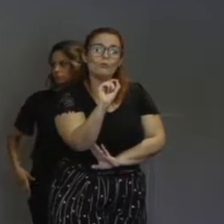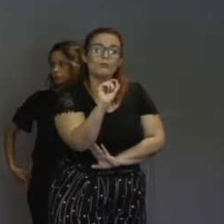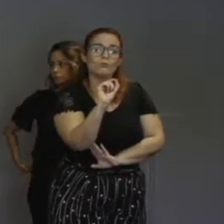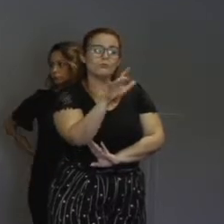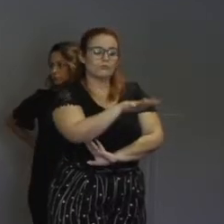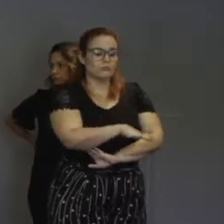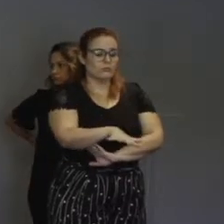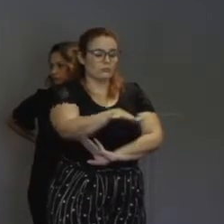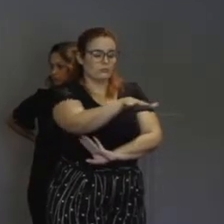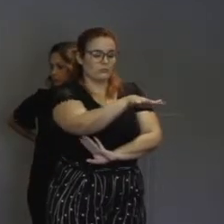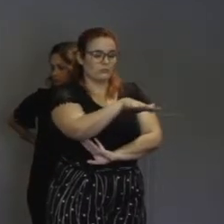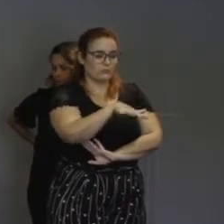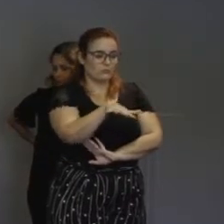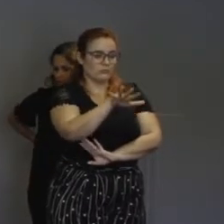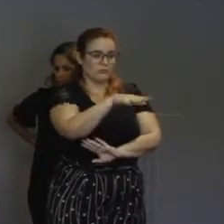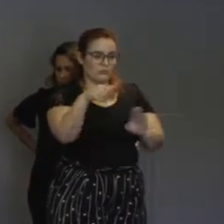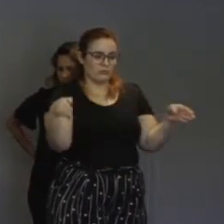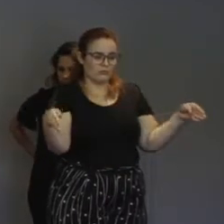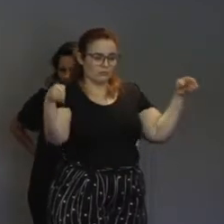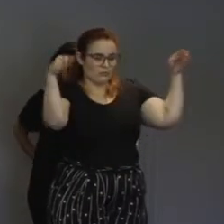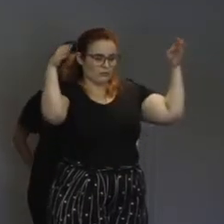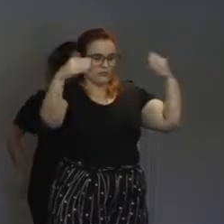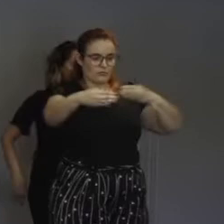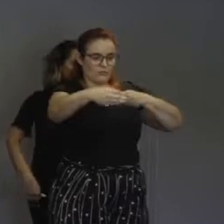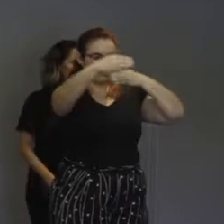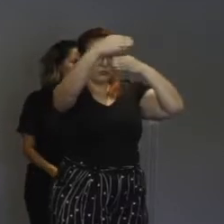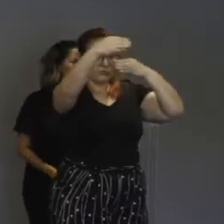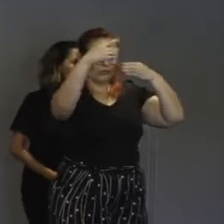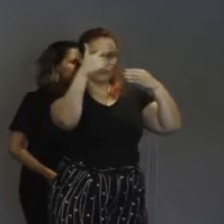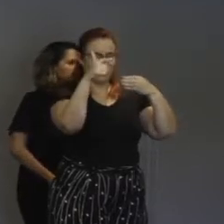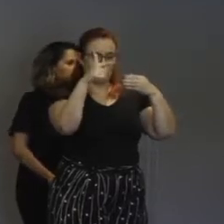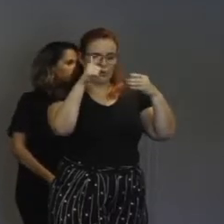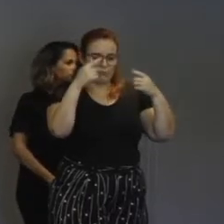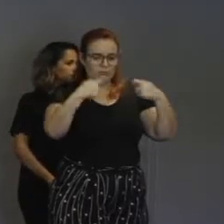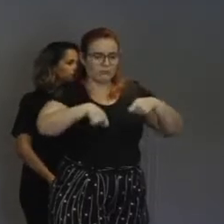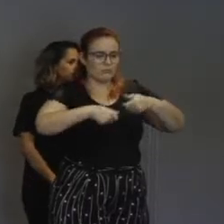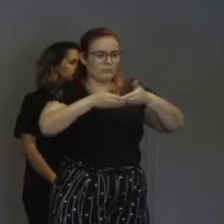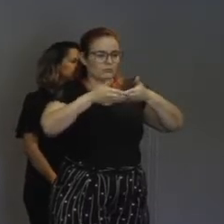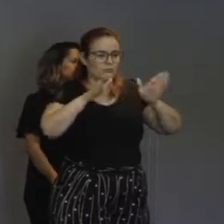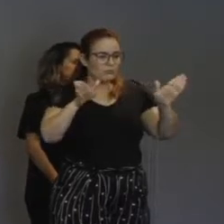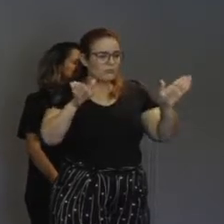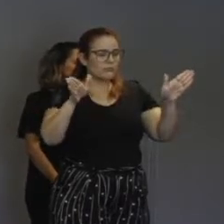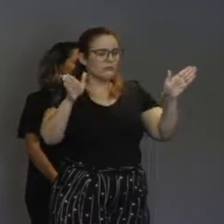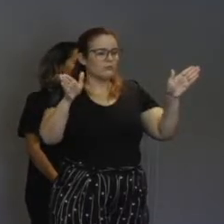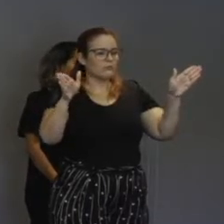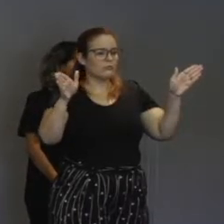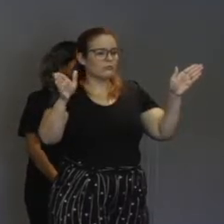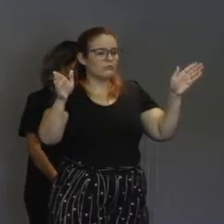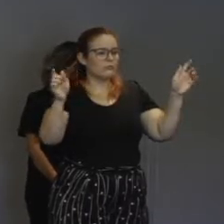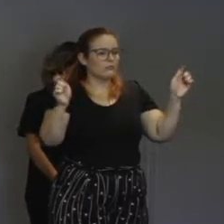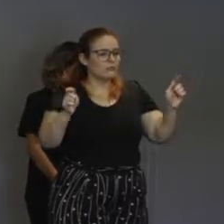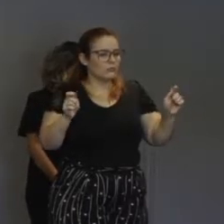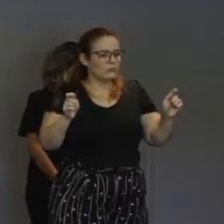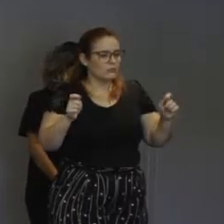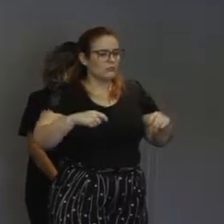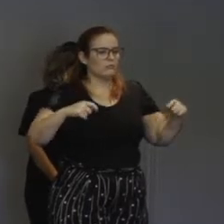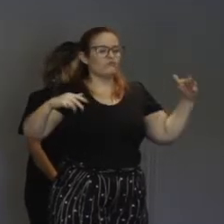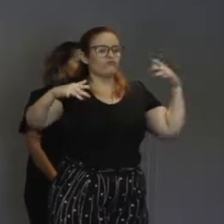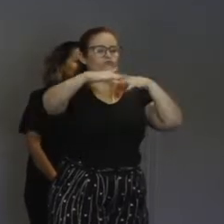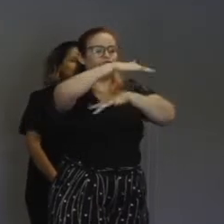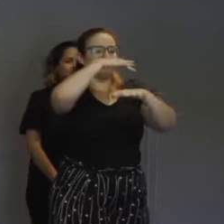o espaço, né, sem paredes, o espaço aberto que pode